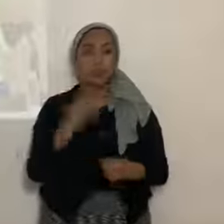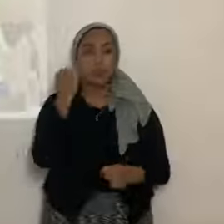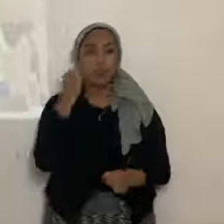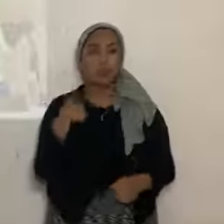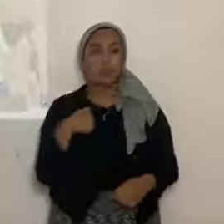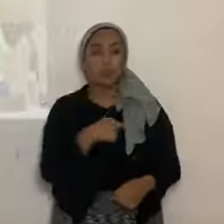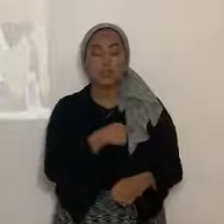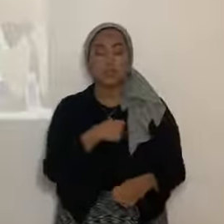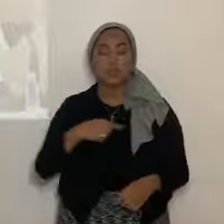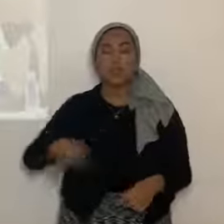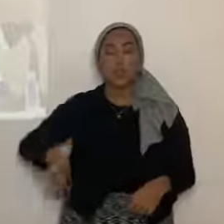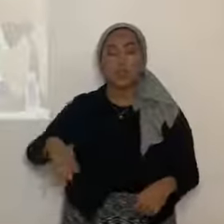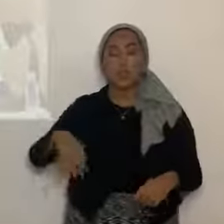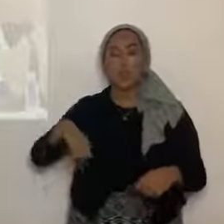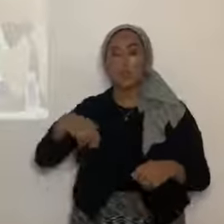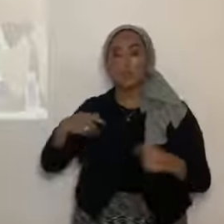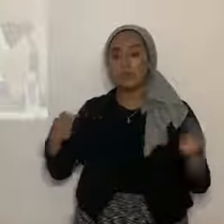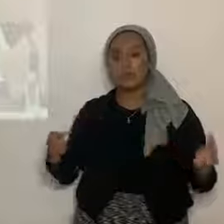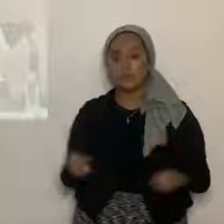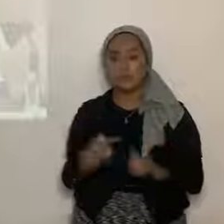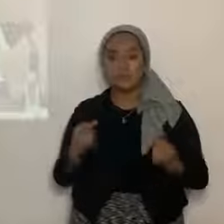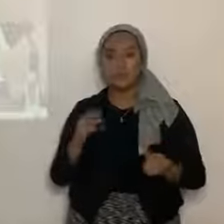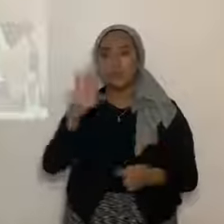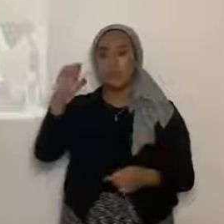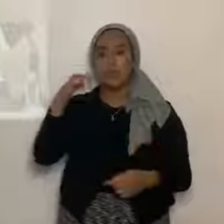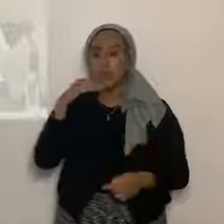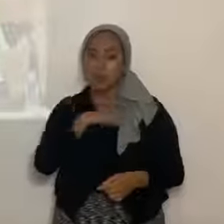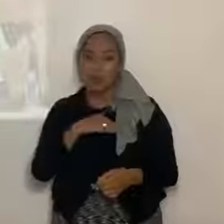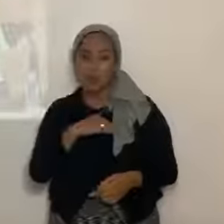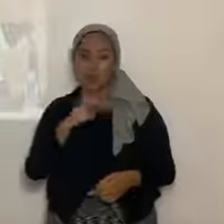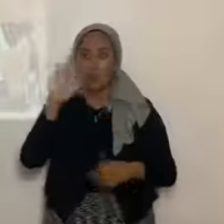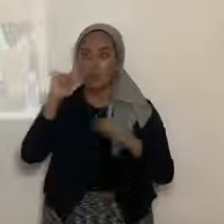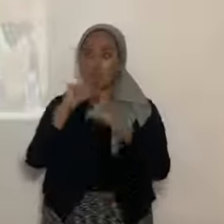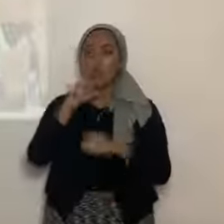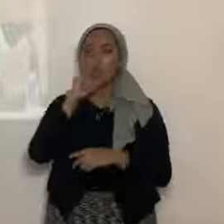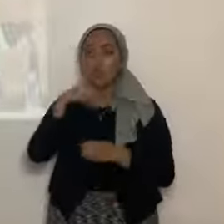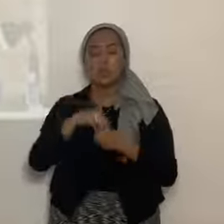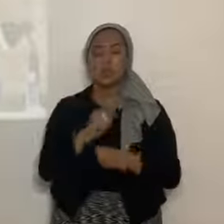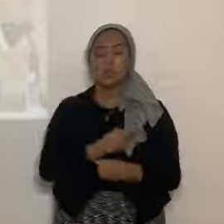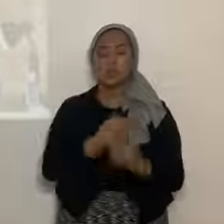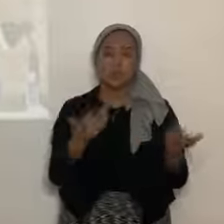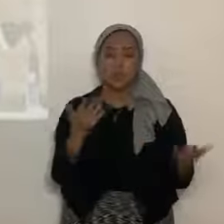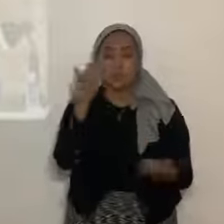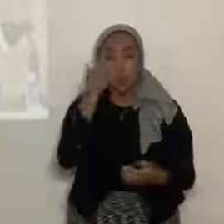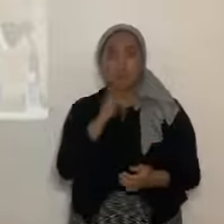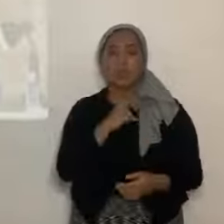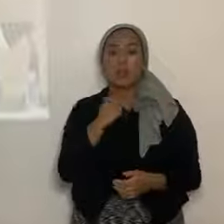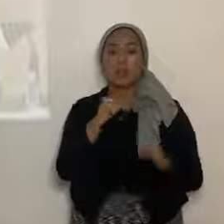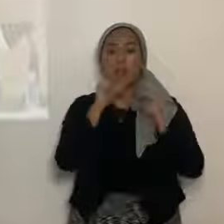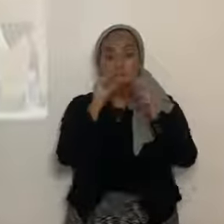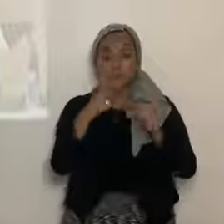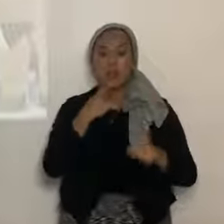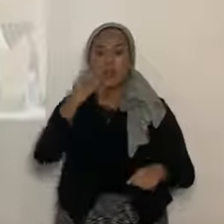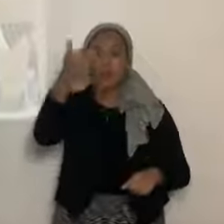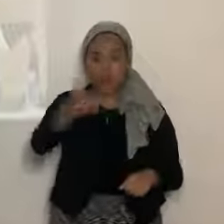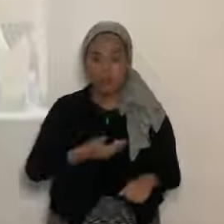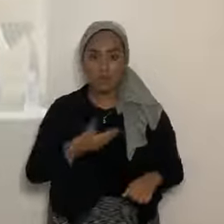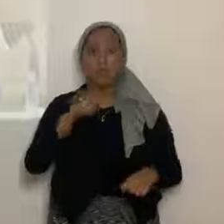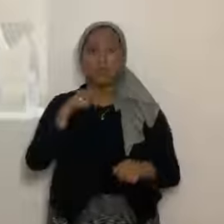hemos pecado, le hacemos a Él mentiroso. Y su palabra no está en nosotros. Por eso he dicho, cada vez que invito para que hagamos oración todos los miembros